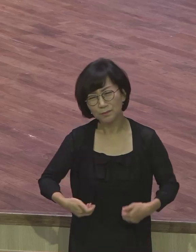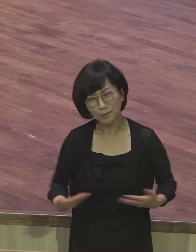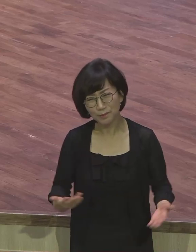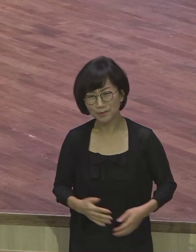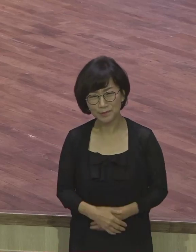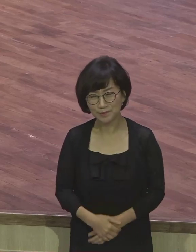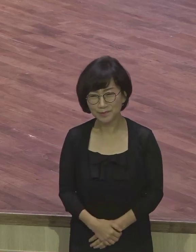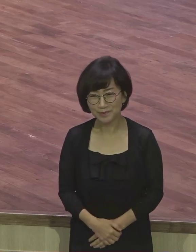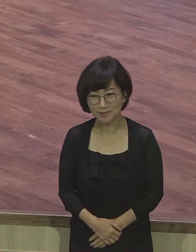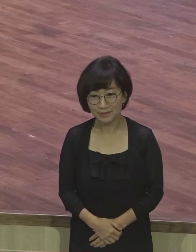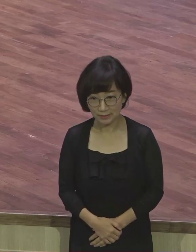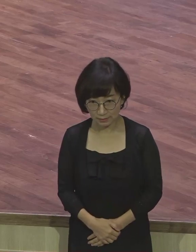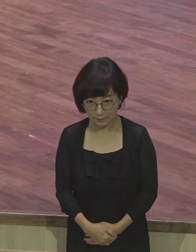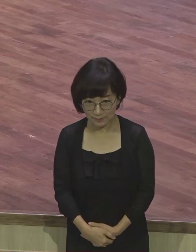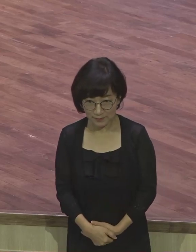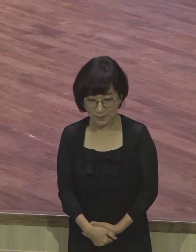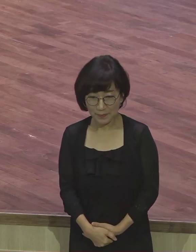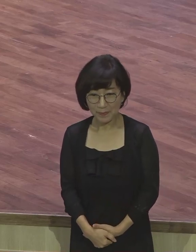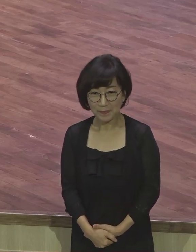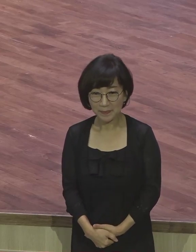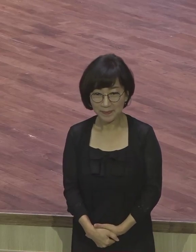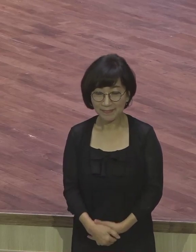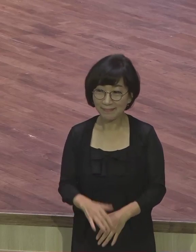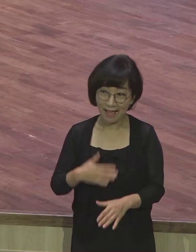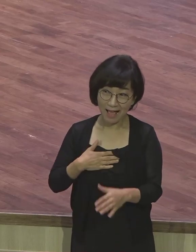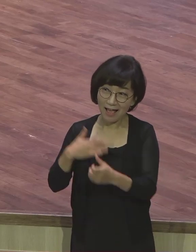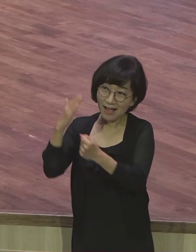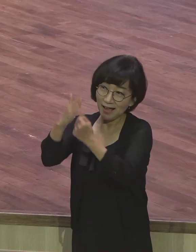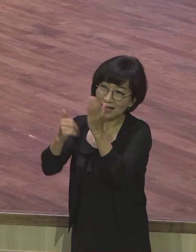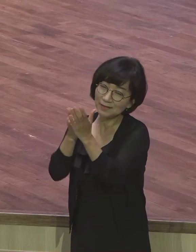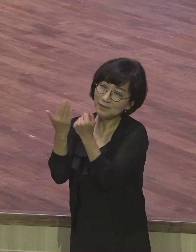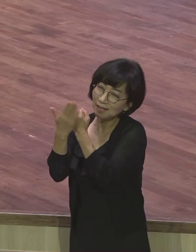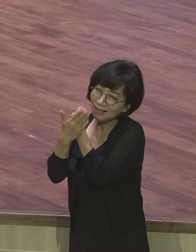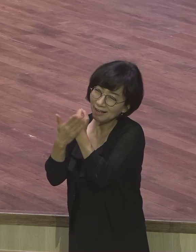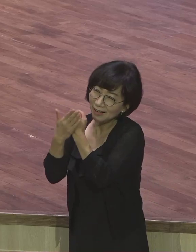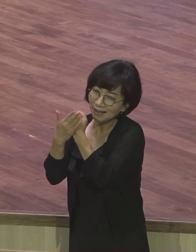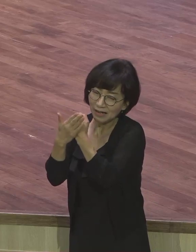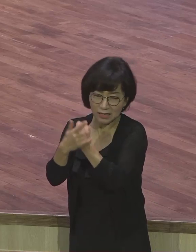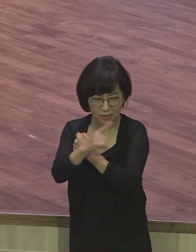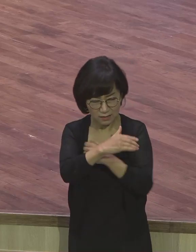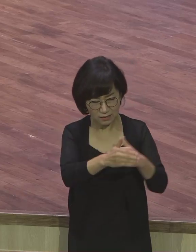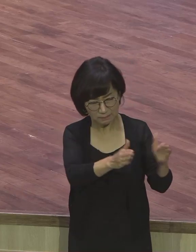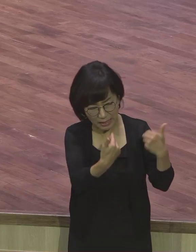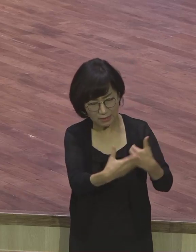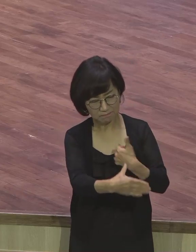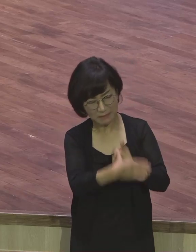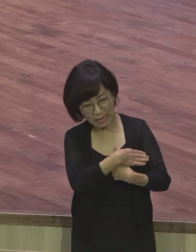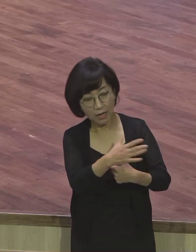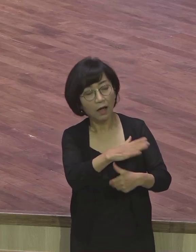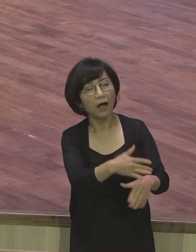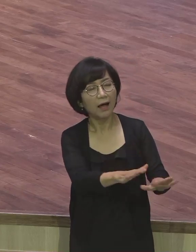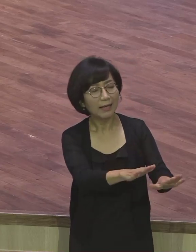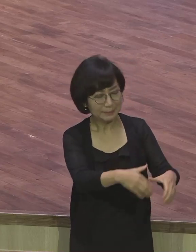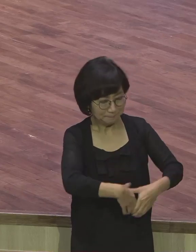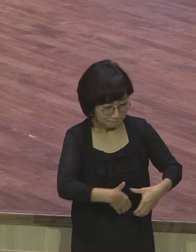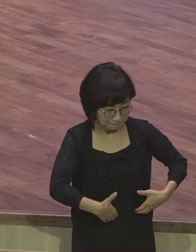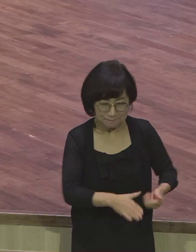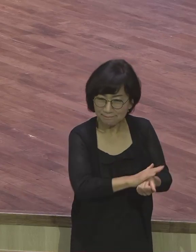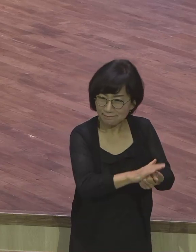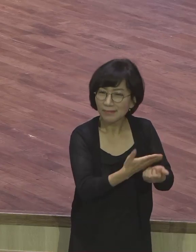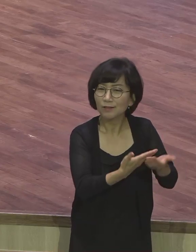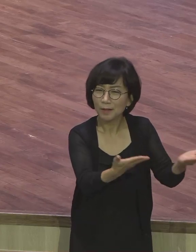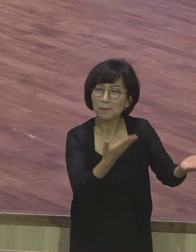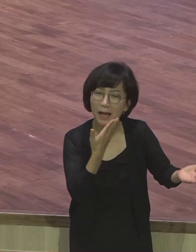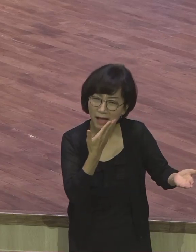정신 차리면 은혜 속에 있으면 아무것도 아니지. 그거 다 사랑으로 감사하고 위로하고 격려하고